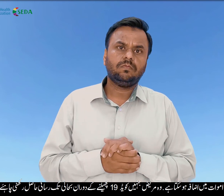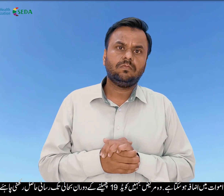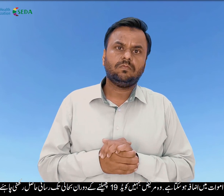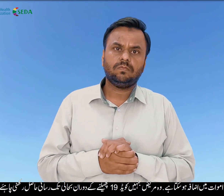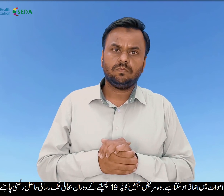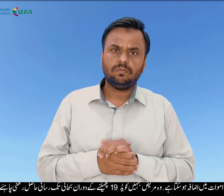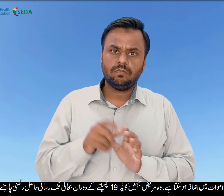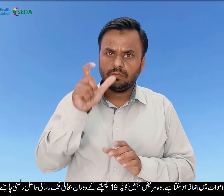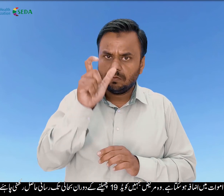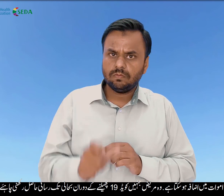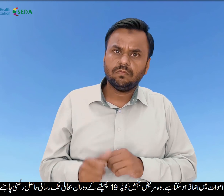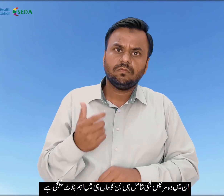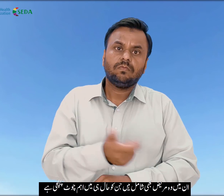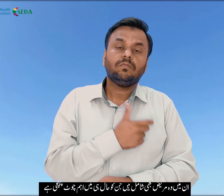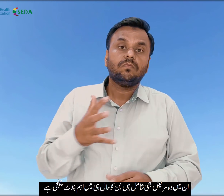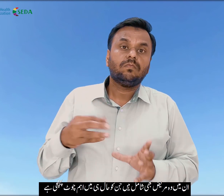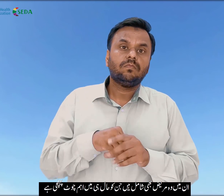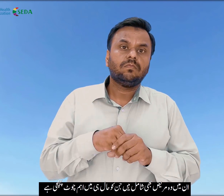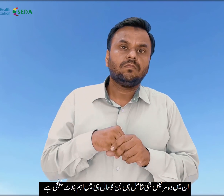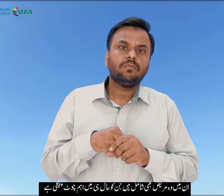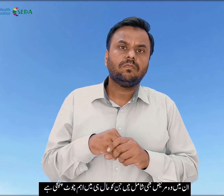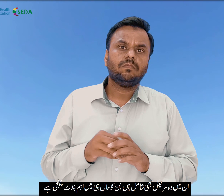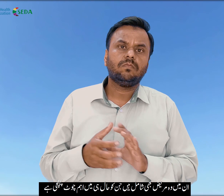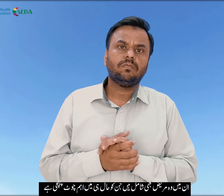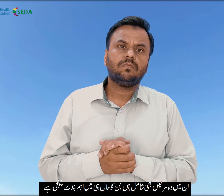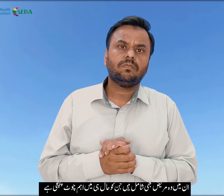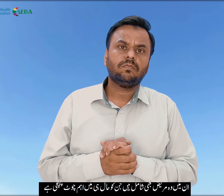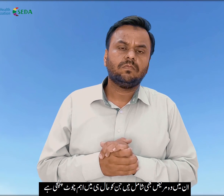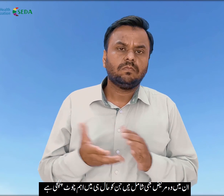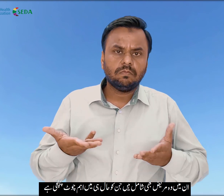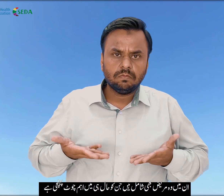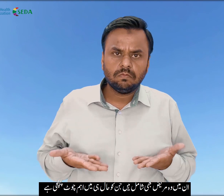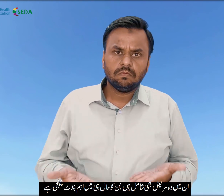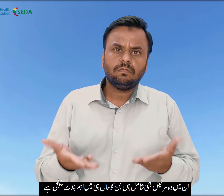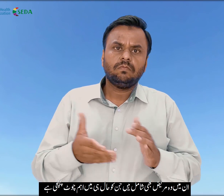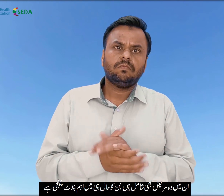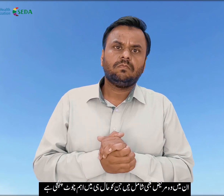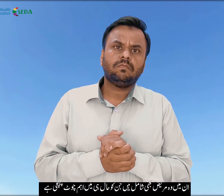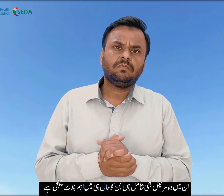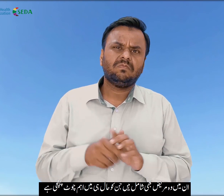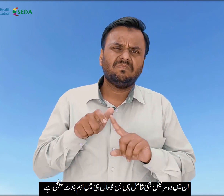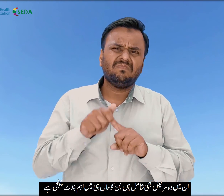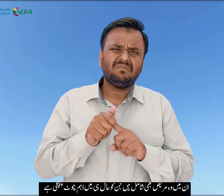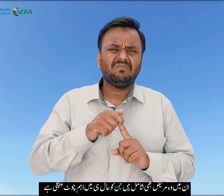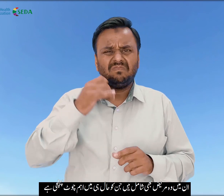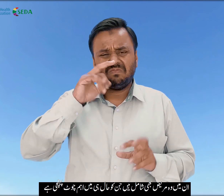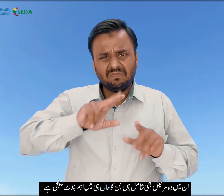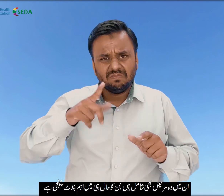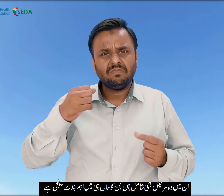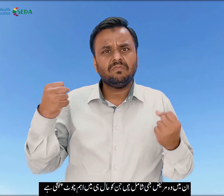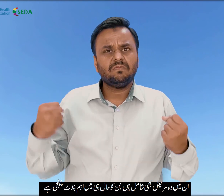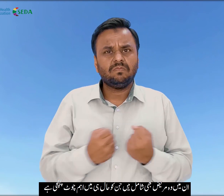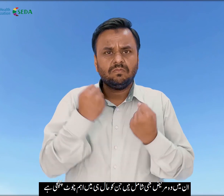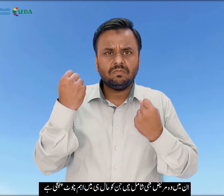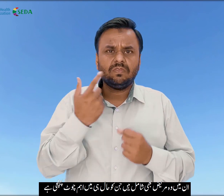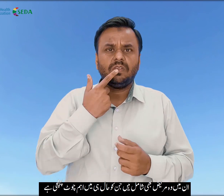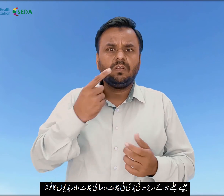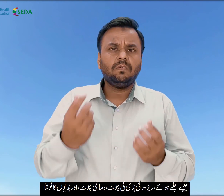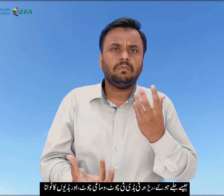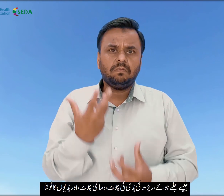چاہیے، ان میں وہ مریض بھی شامل ہیں جن کو حال ہی میں اہم چوٹ پہنچی ہے، جیسے جلے